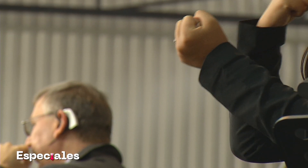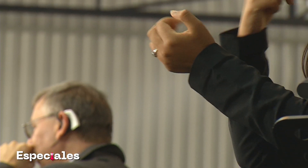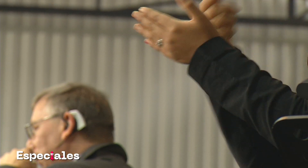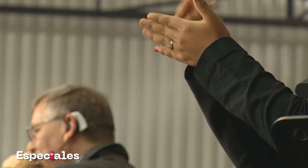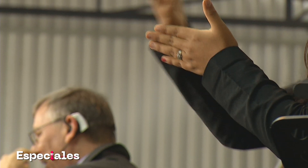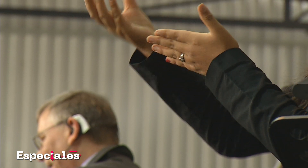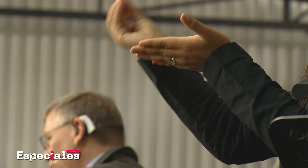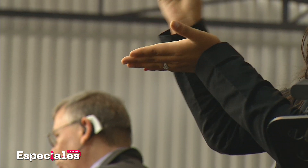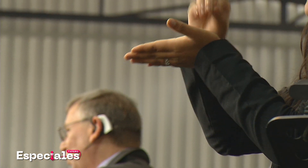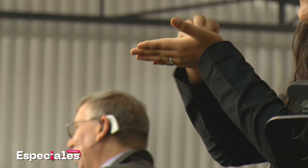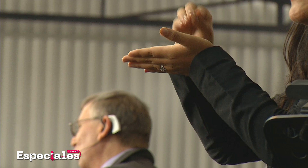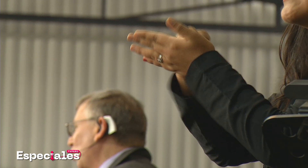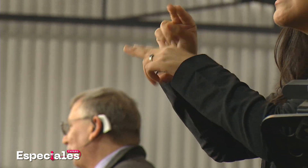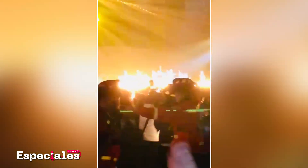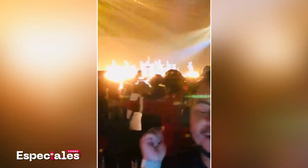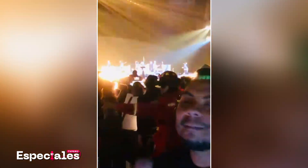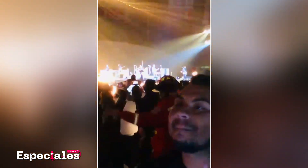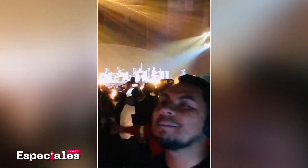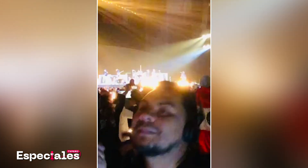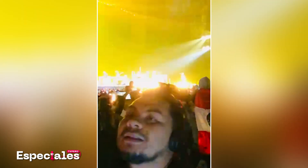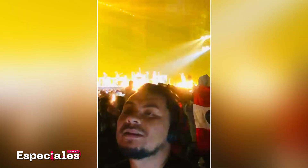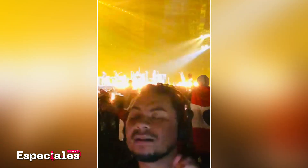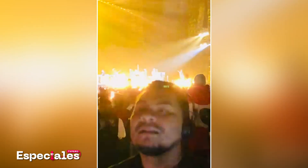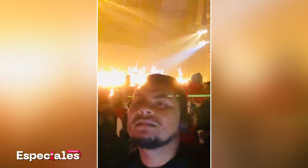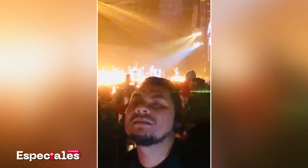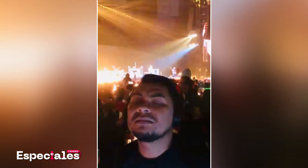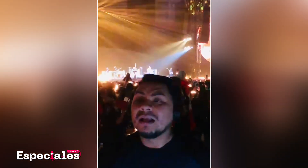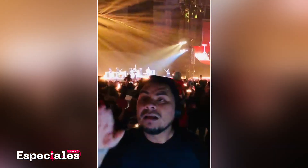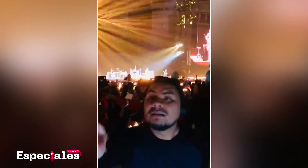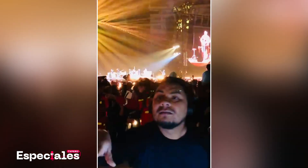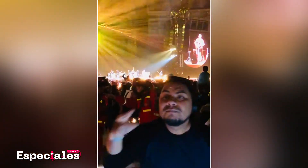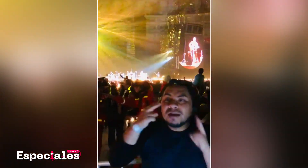discapacidad auditiva en el Perú.